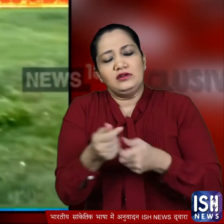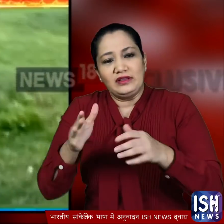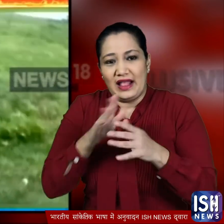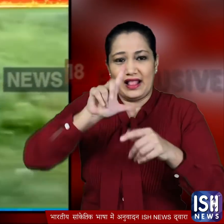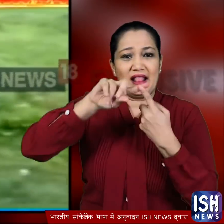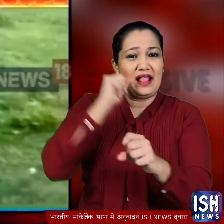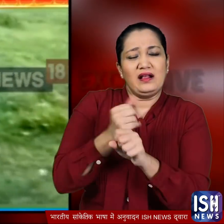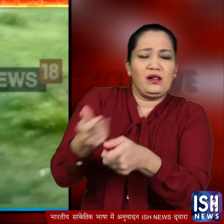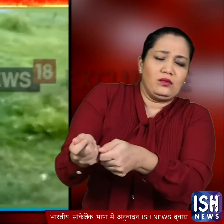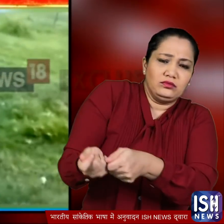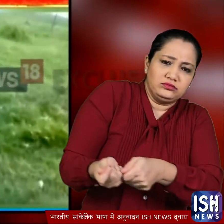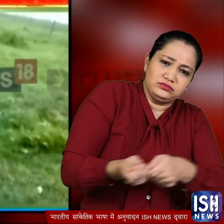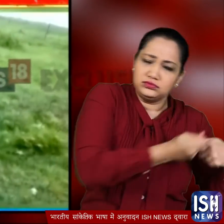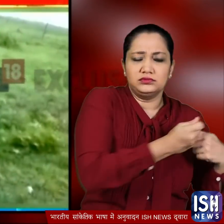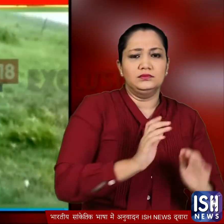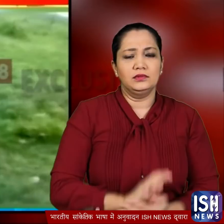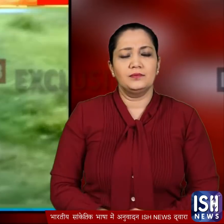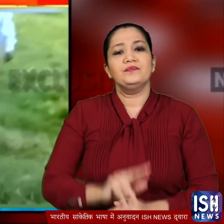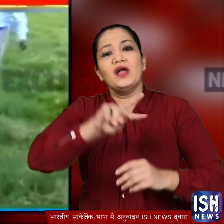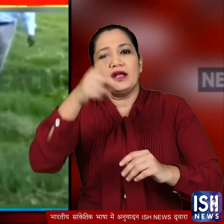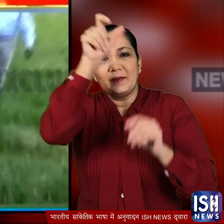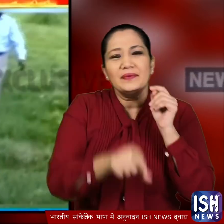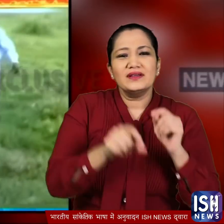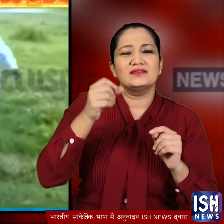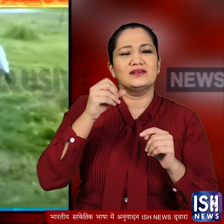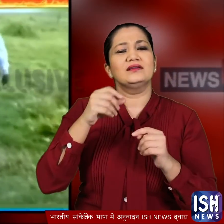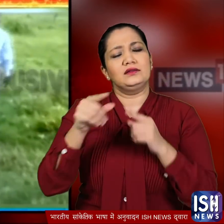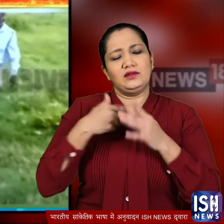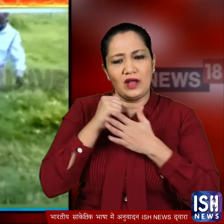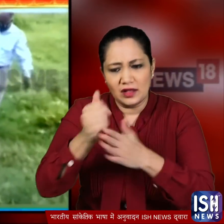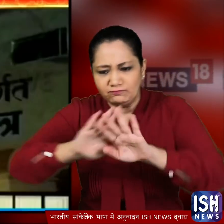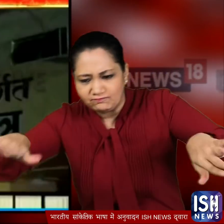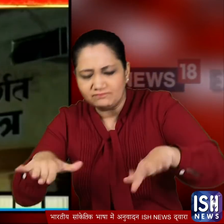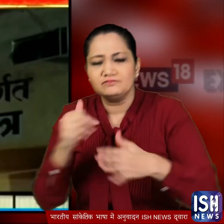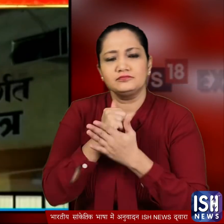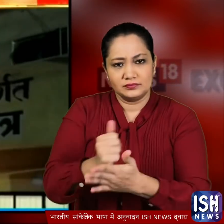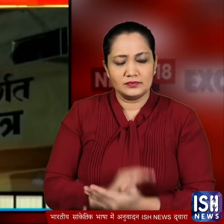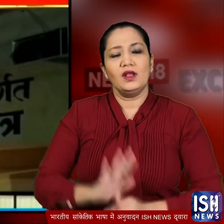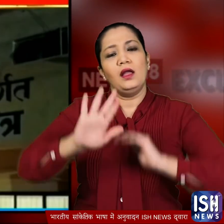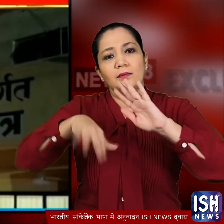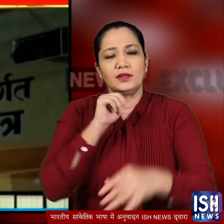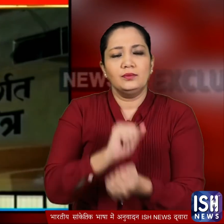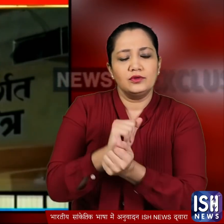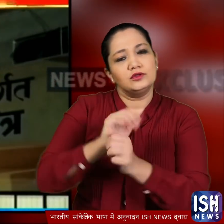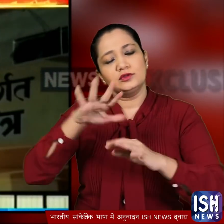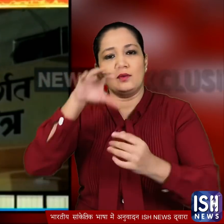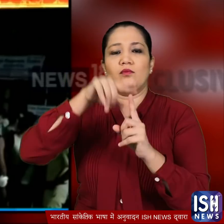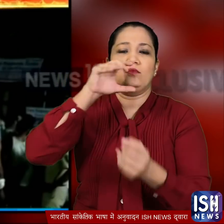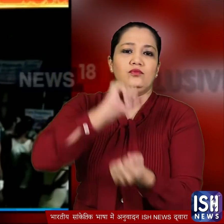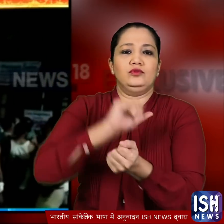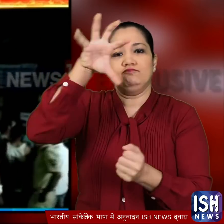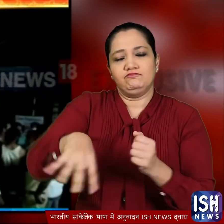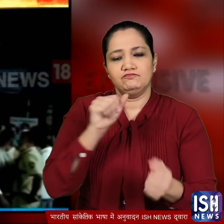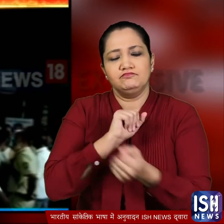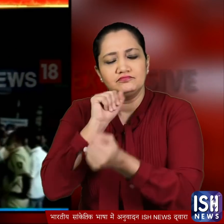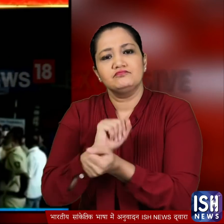उसे घसीटना शुरू कर दिया। इसी बीच वहाँ मौजूद एक दूसरा आदमी उनके पास पहुंचा और बीच बचाव करने लगा। हालांकि बाद में पुलिस उसे पकड़कर थाने ले गई, जहां